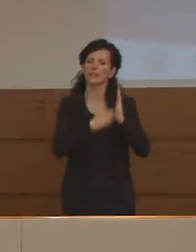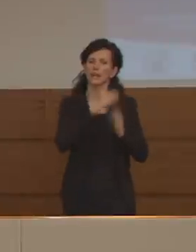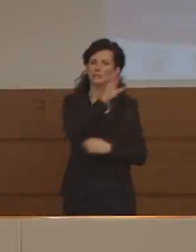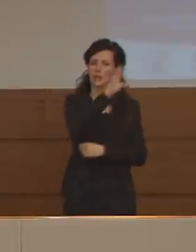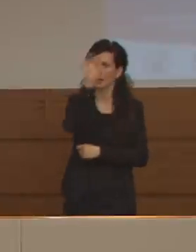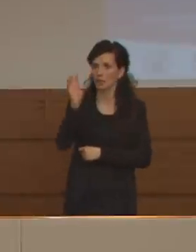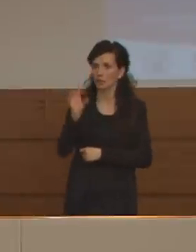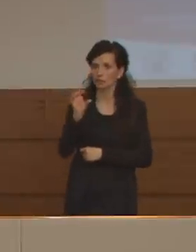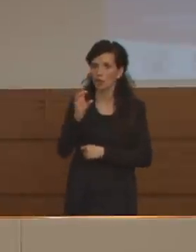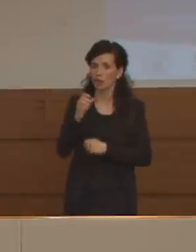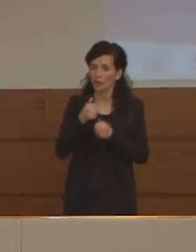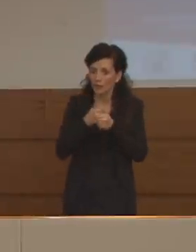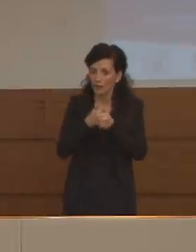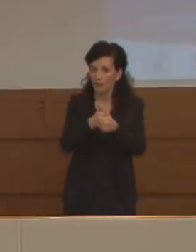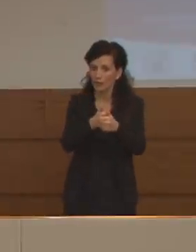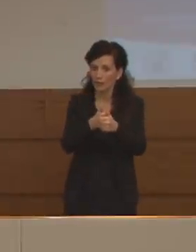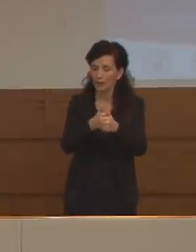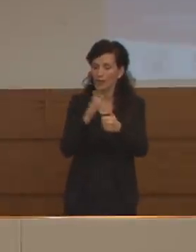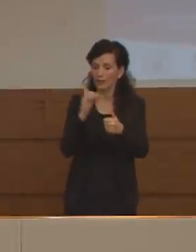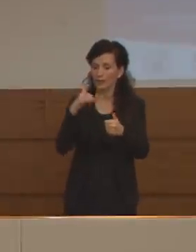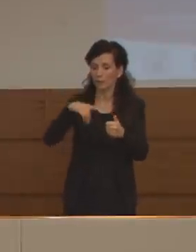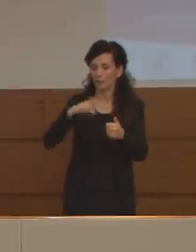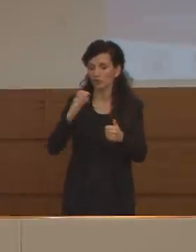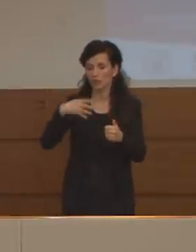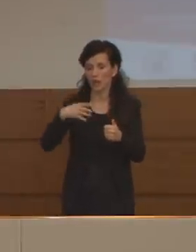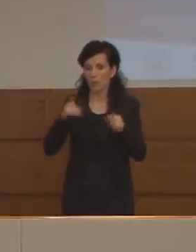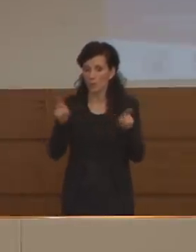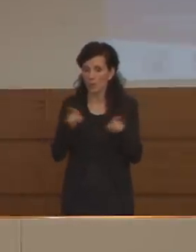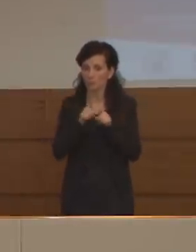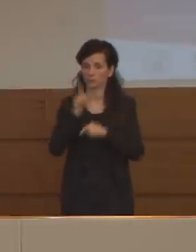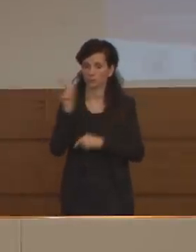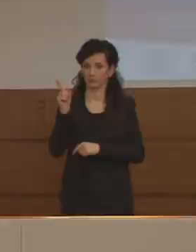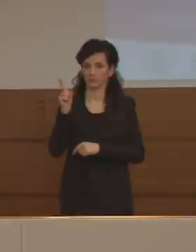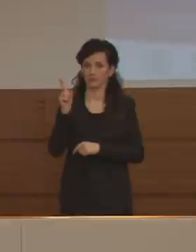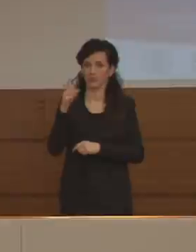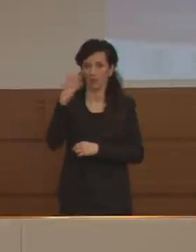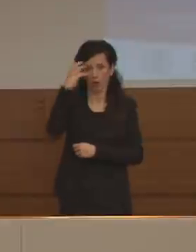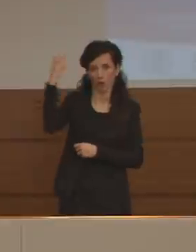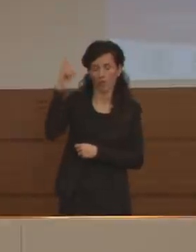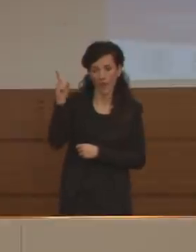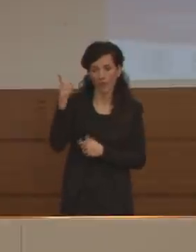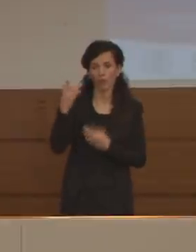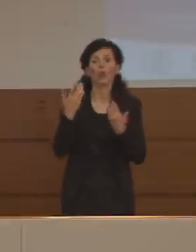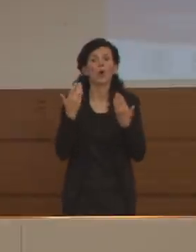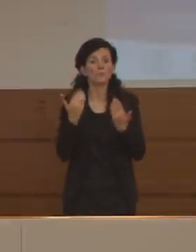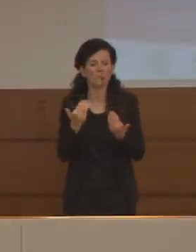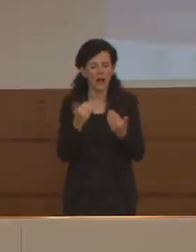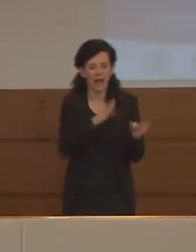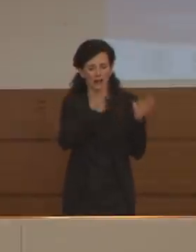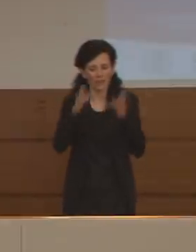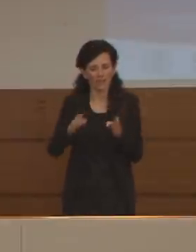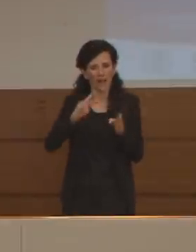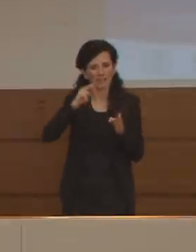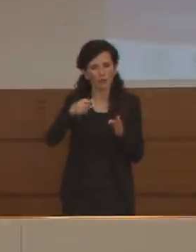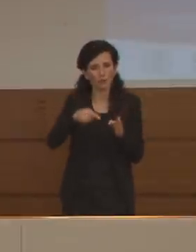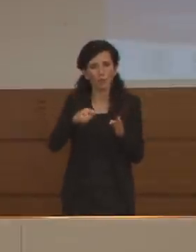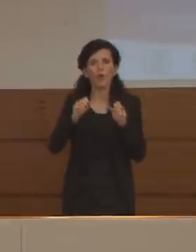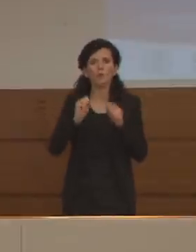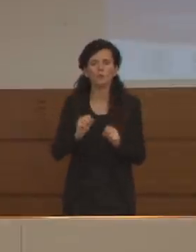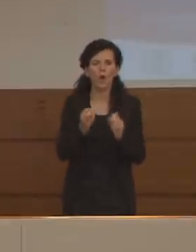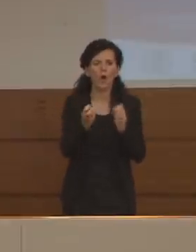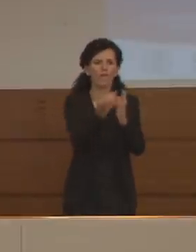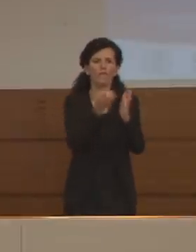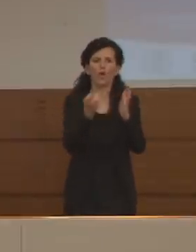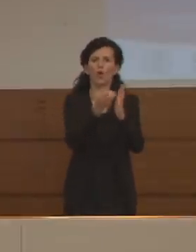linea con il dpcm in vigore soprattutto alla luce di un eventuale fase due con con dei nuovi focolai che potrebbero diciamo